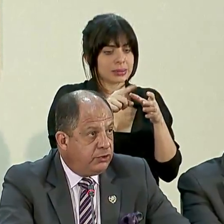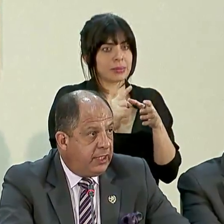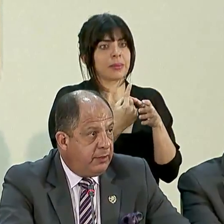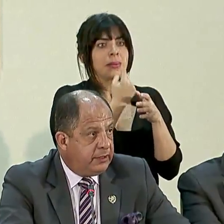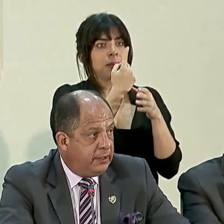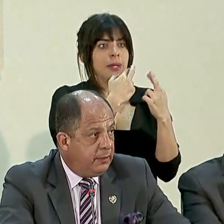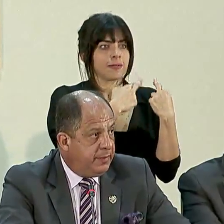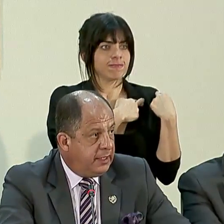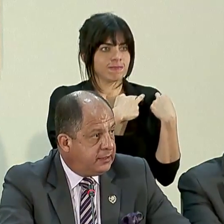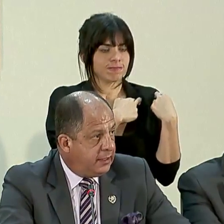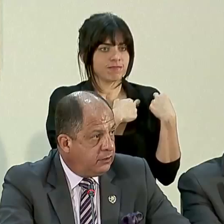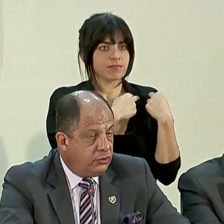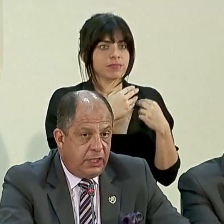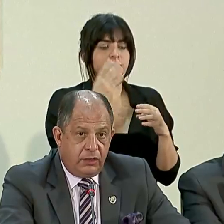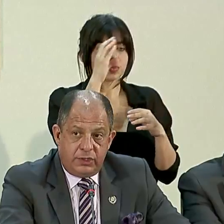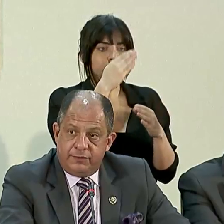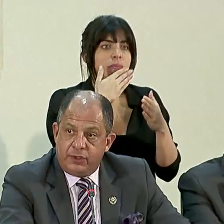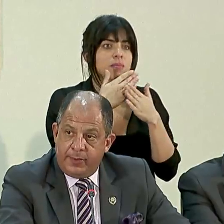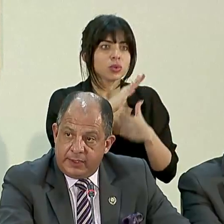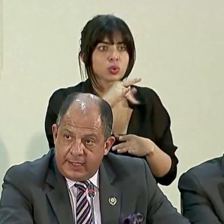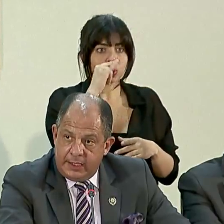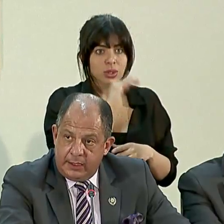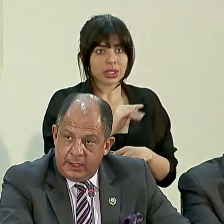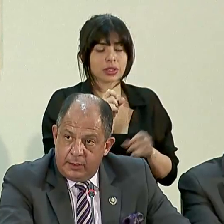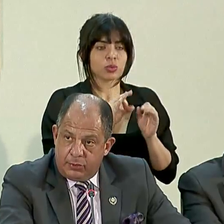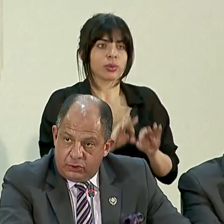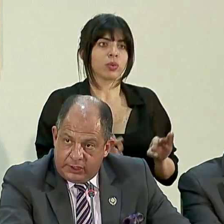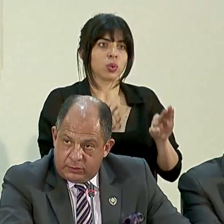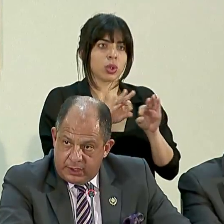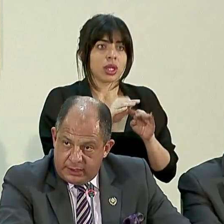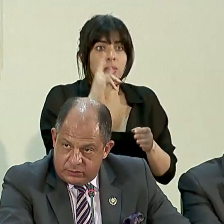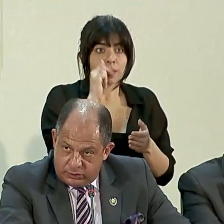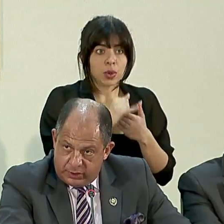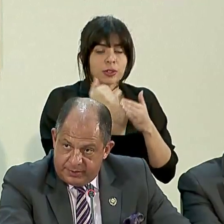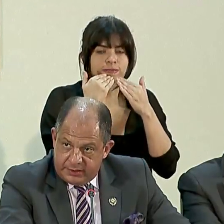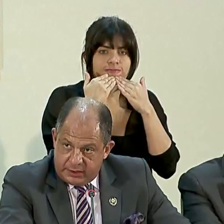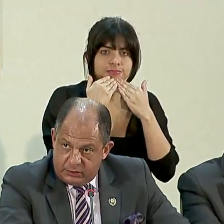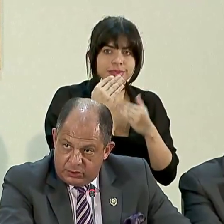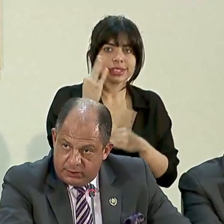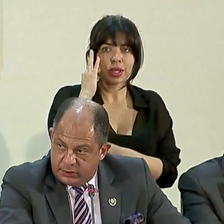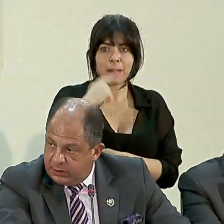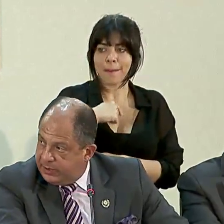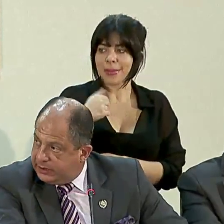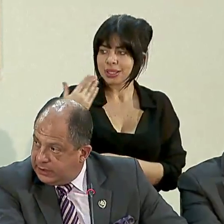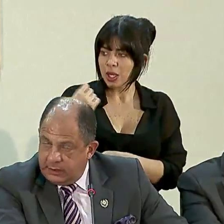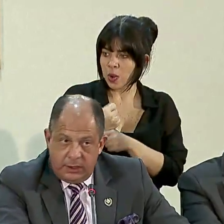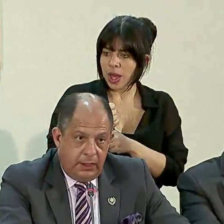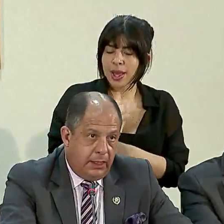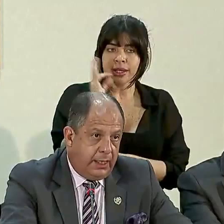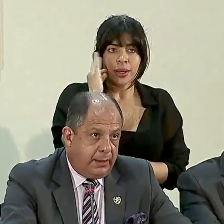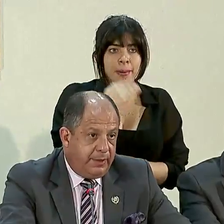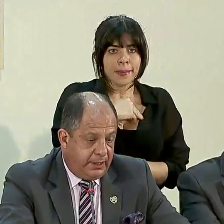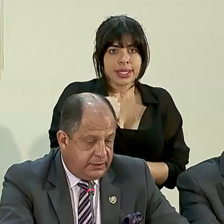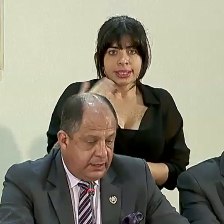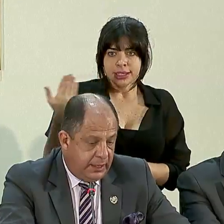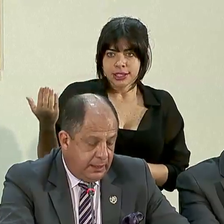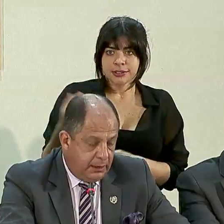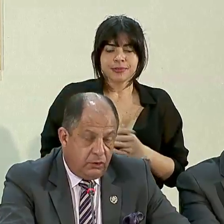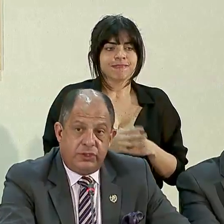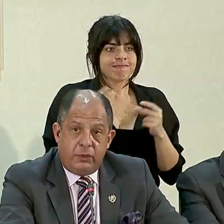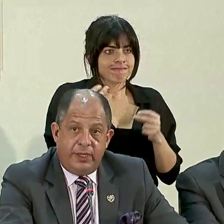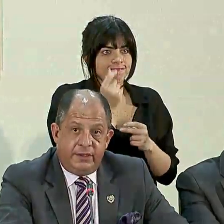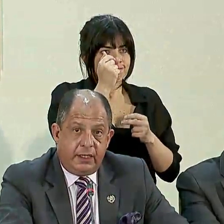primeras responsables del bienestar de sus niños es fundamental. Y por lo tanto, agradezco, señora Presidenta Ejecutiva, señora Ministra, la rapidez y